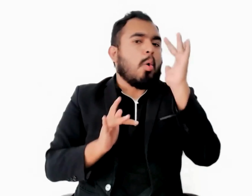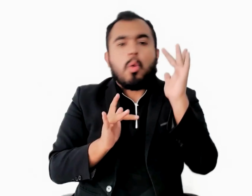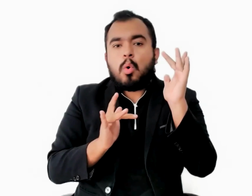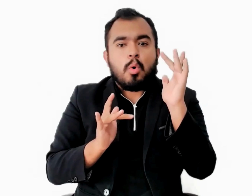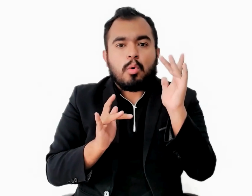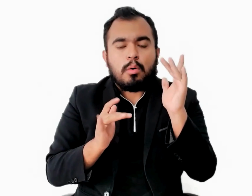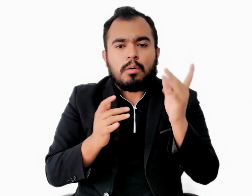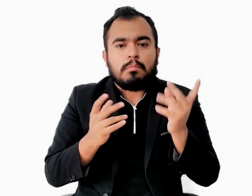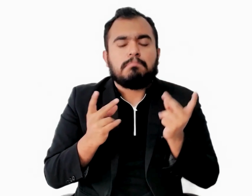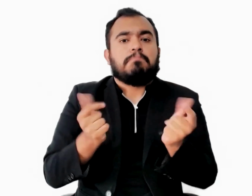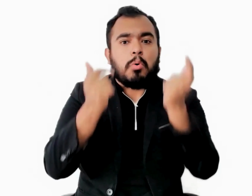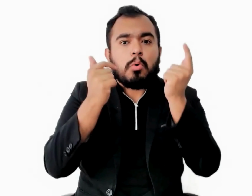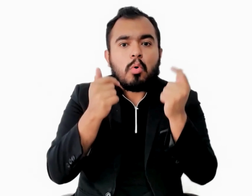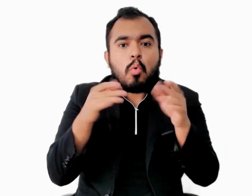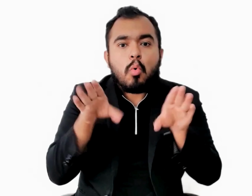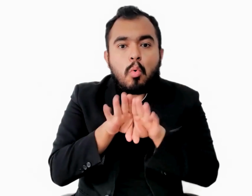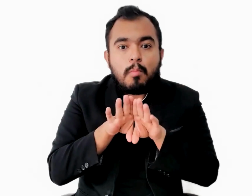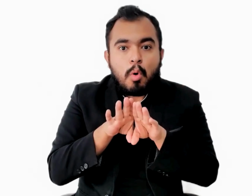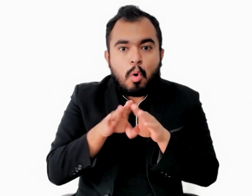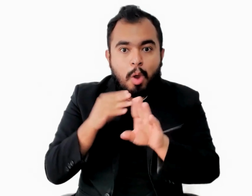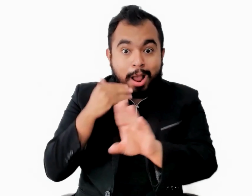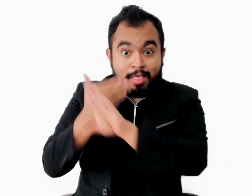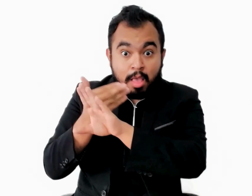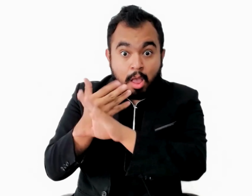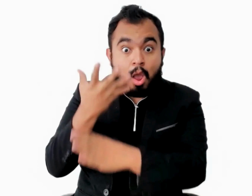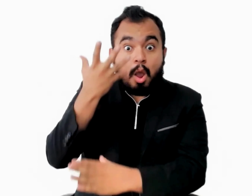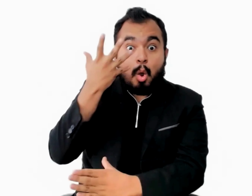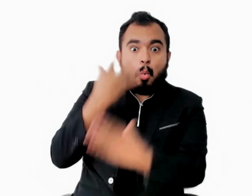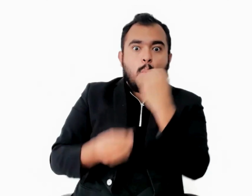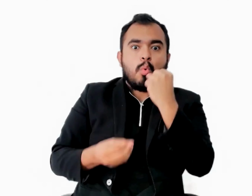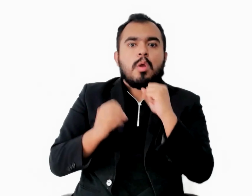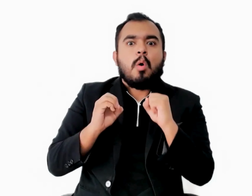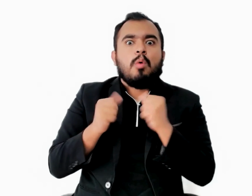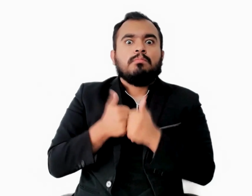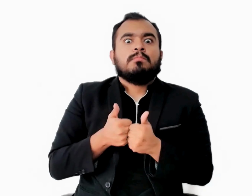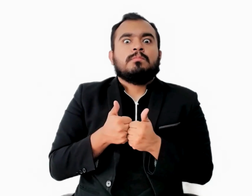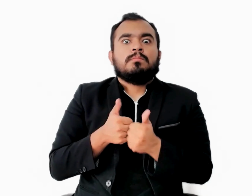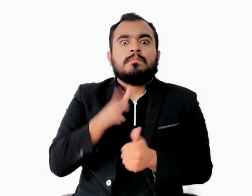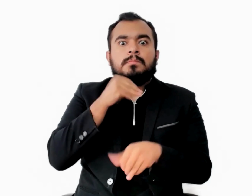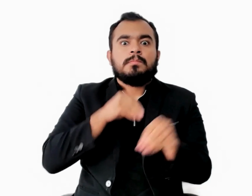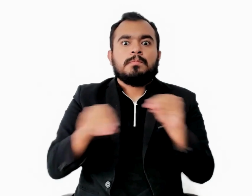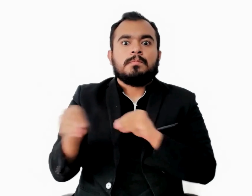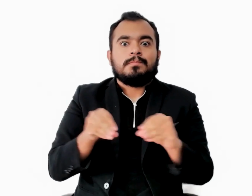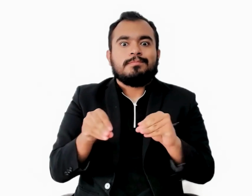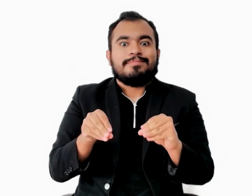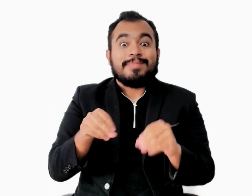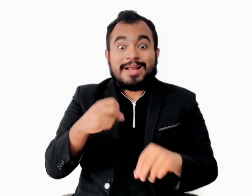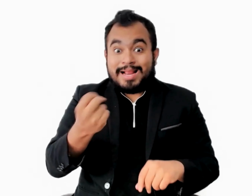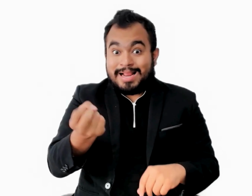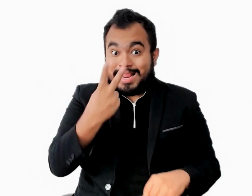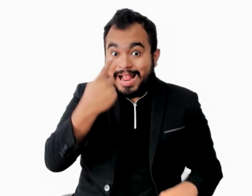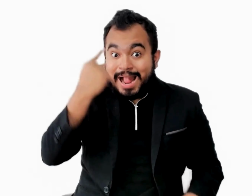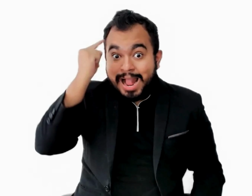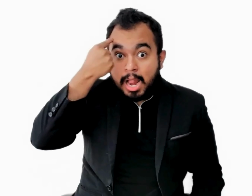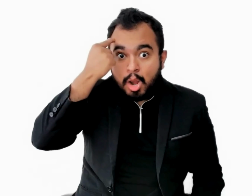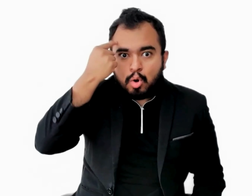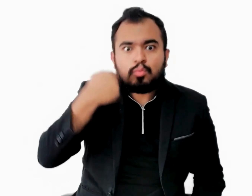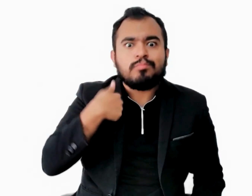superiores y reacciona de tres maneras: ataca, huye o se paraliza. Yo siento que con el enojo, que es algo en donde yo me siento